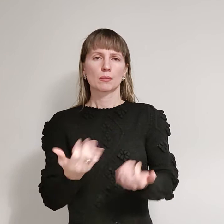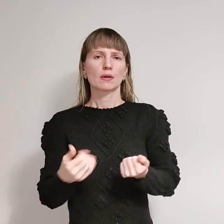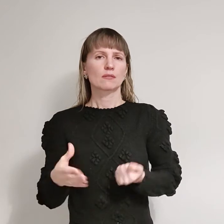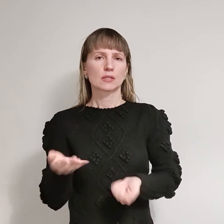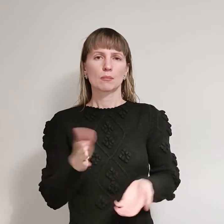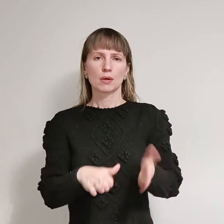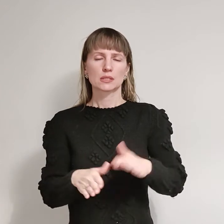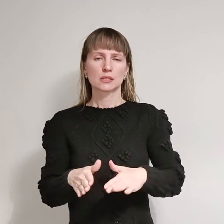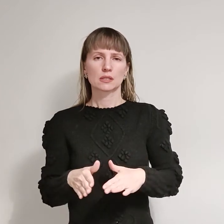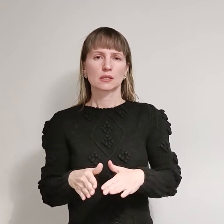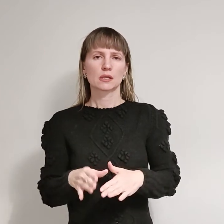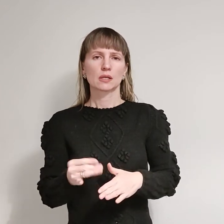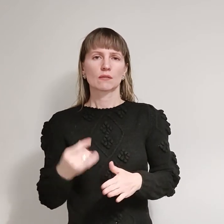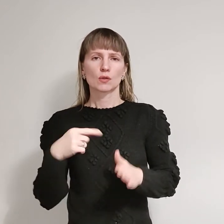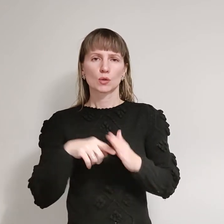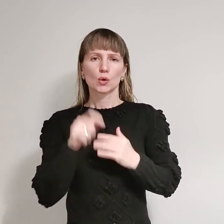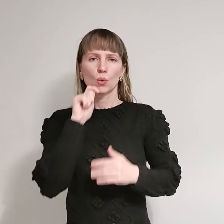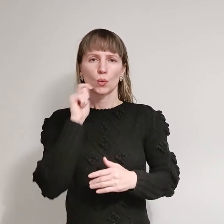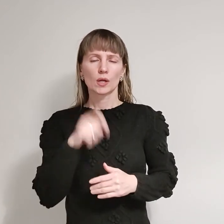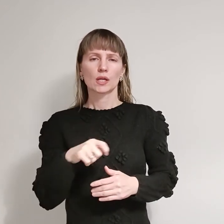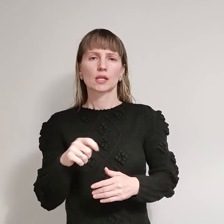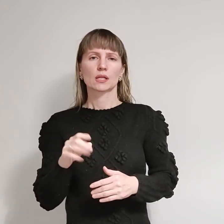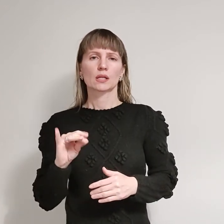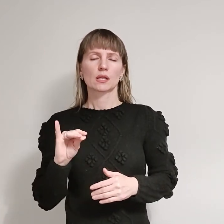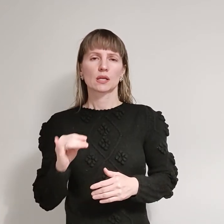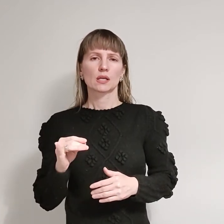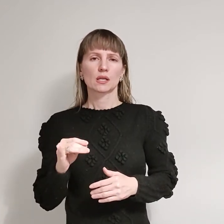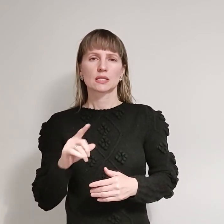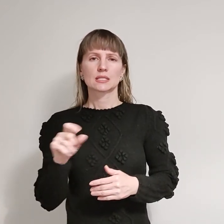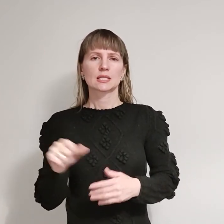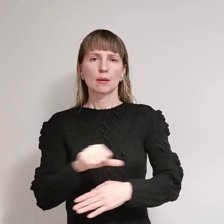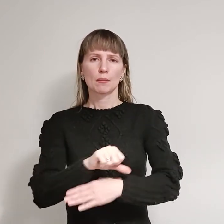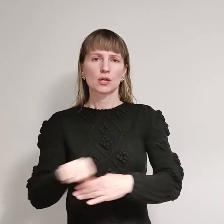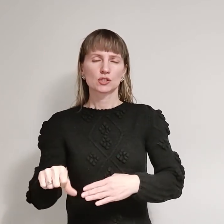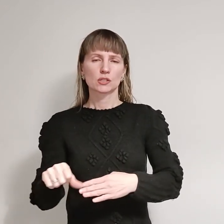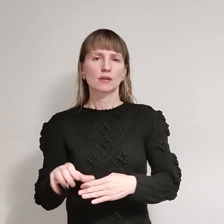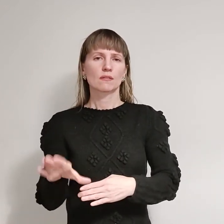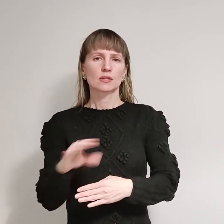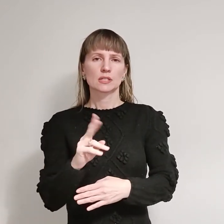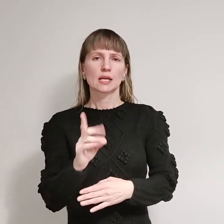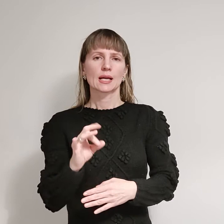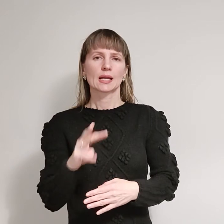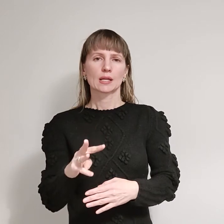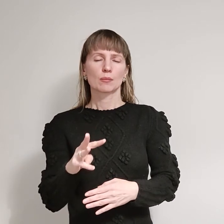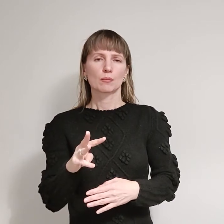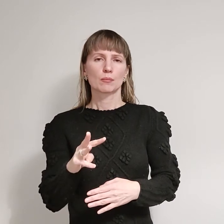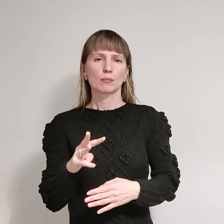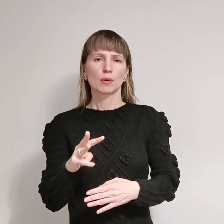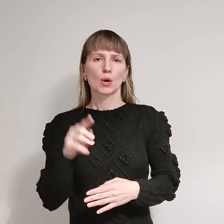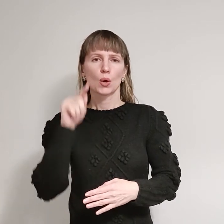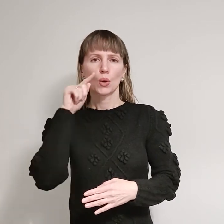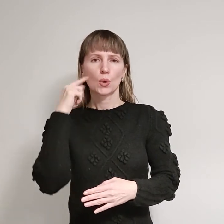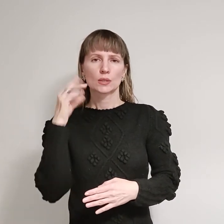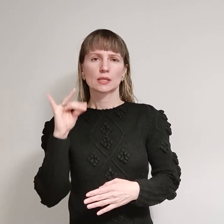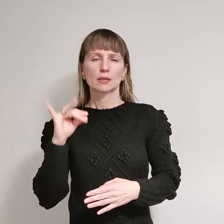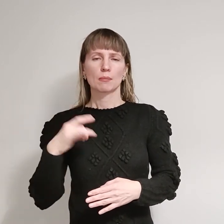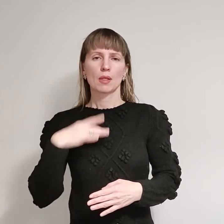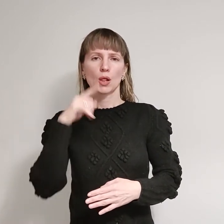і внутрі України, і за межами, всі, окрім Росії та Білорусі. На